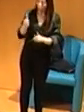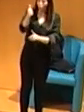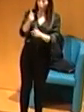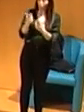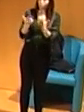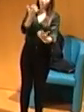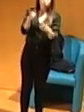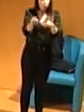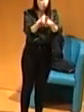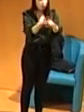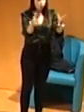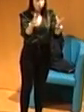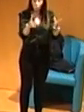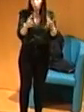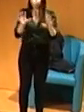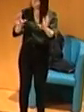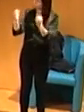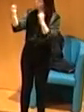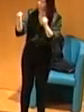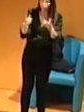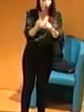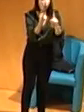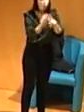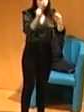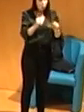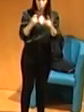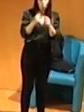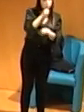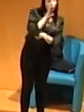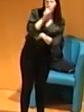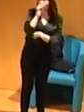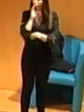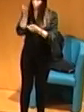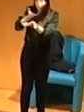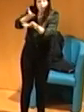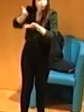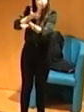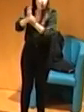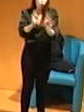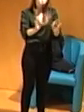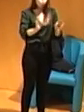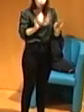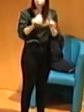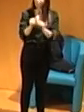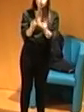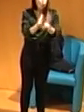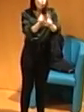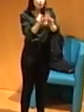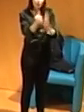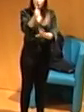on est d'accord sur l'importance de pouvoir parler entre parents, mais la difficulté qu'on pouvait avoir